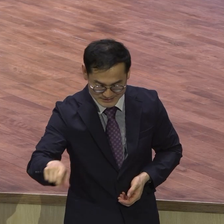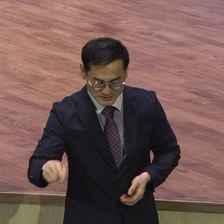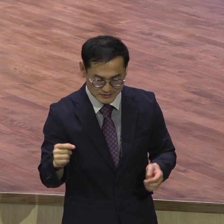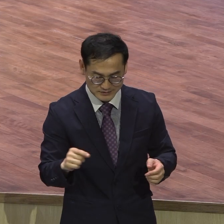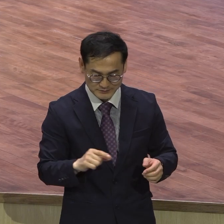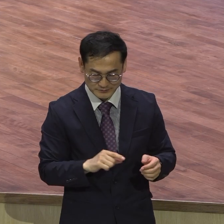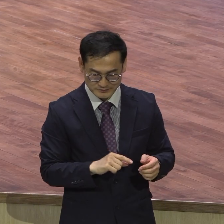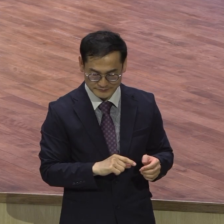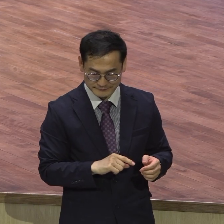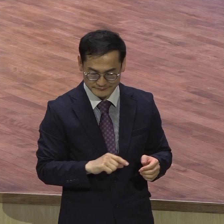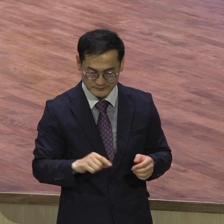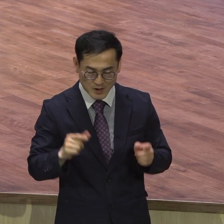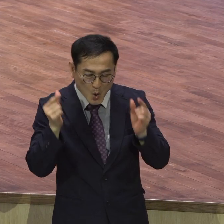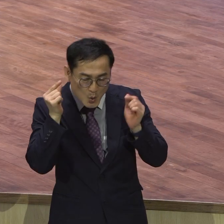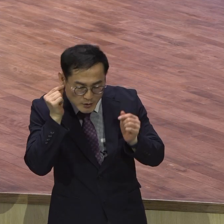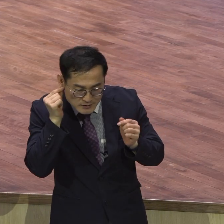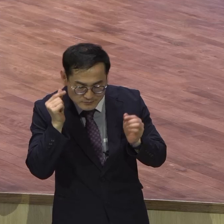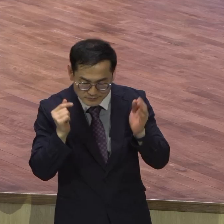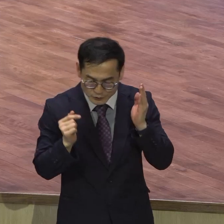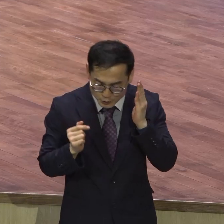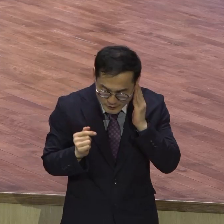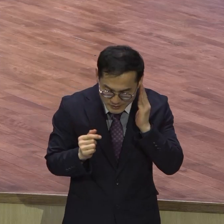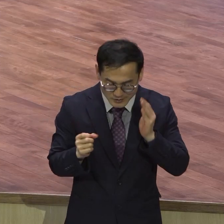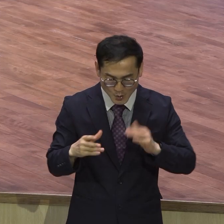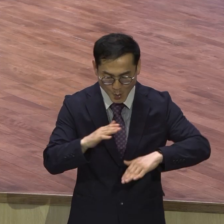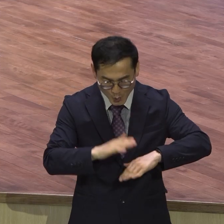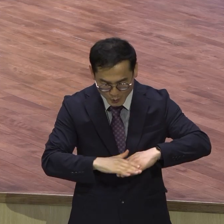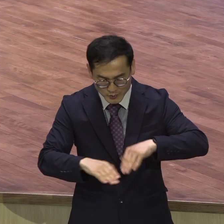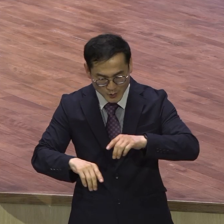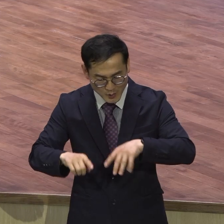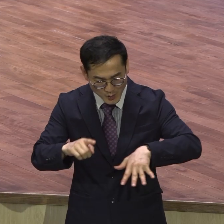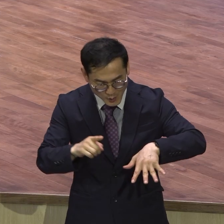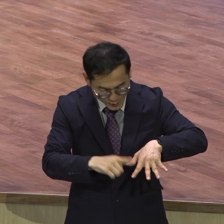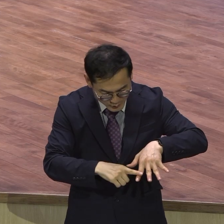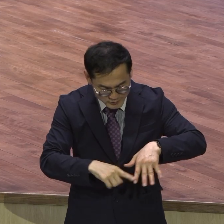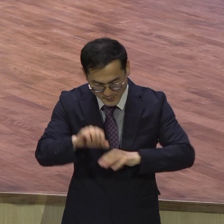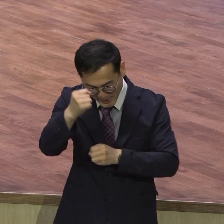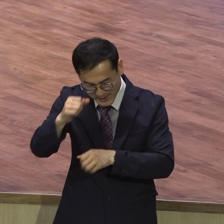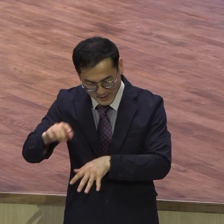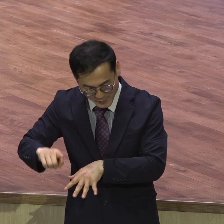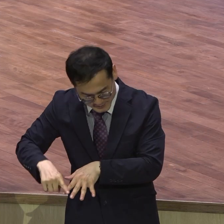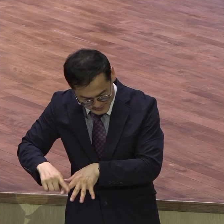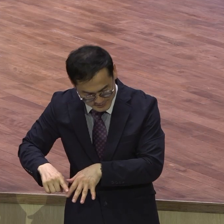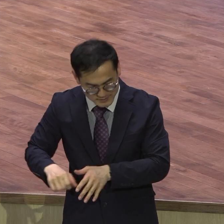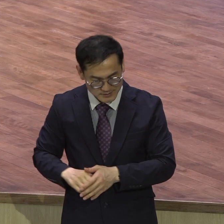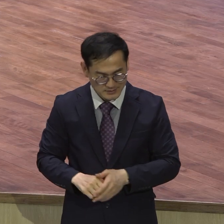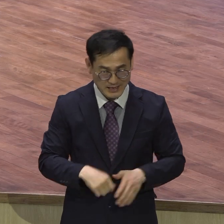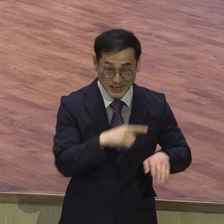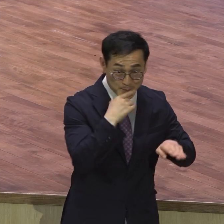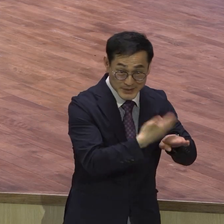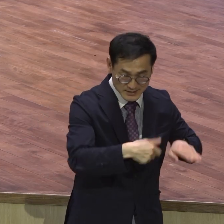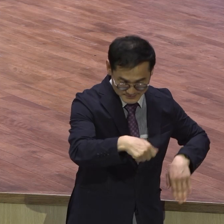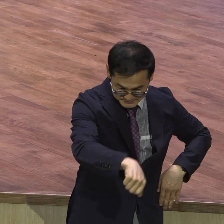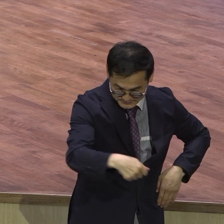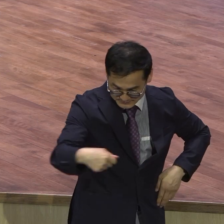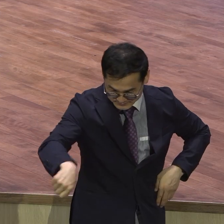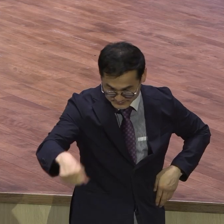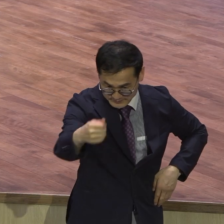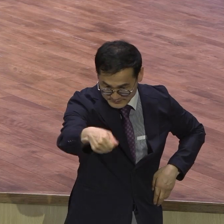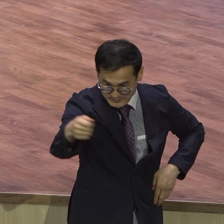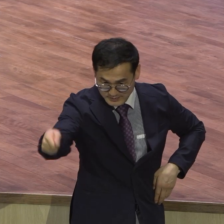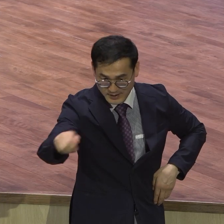그들의 손에 오른쪽 엄지손가락과 그들의 발의 오른쪽 엄지발가락에 그 피를 바르고 또 모세가 그